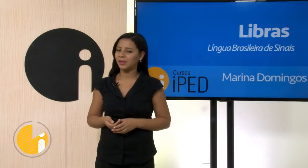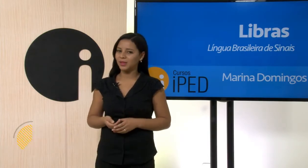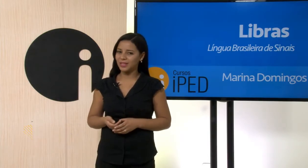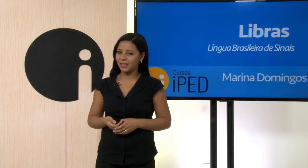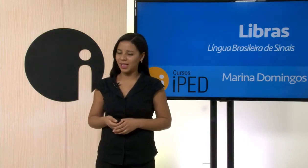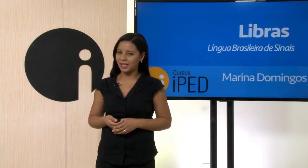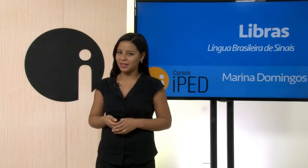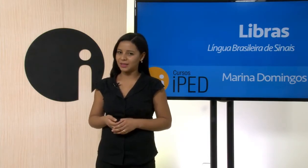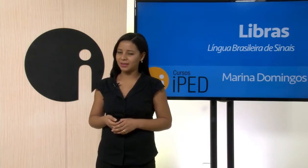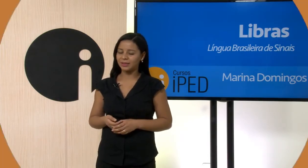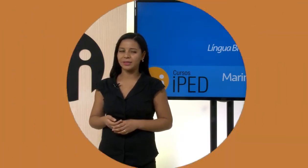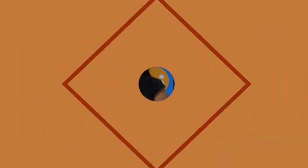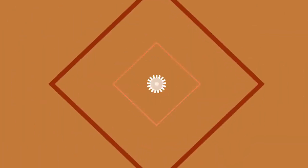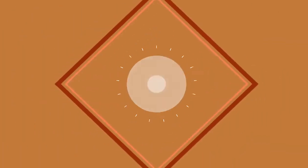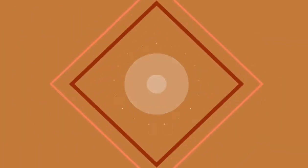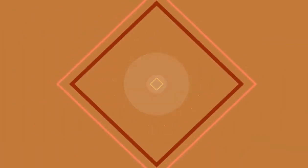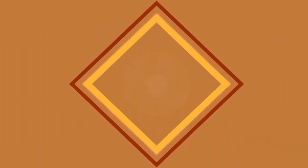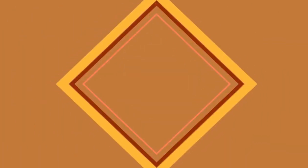língua de sinais.